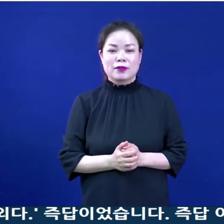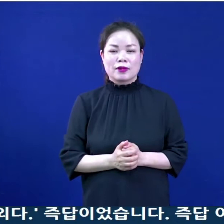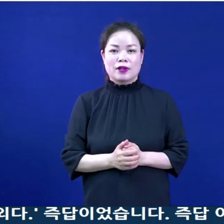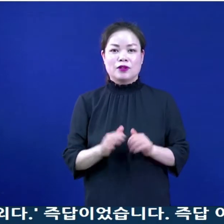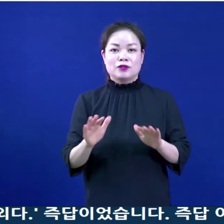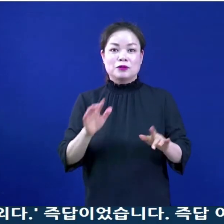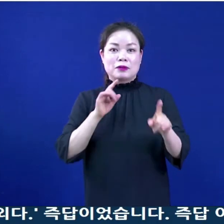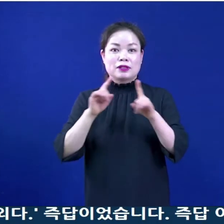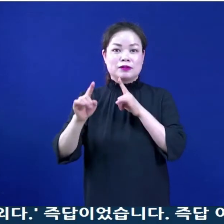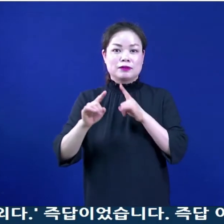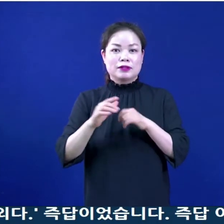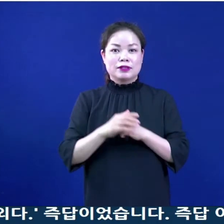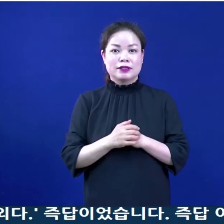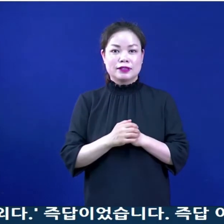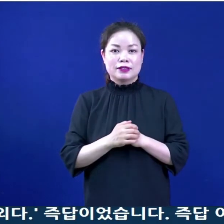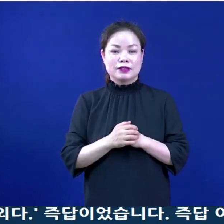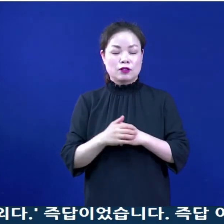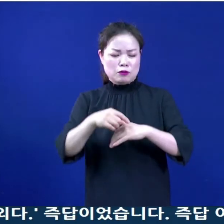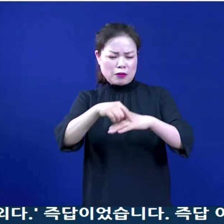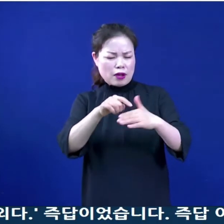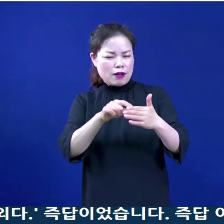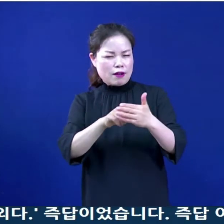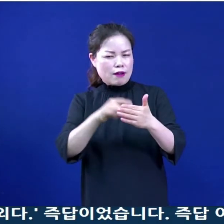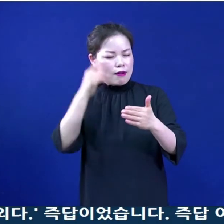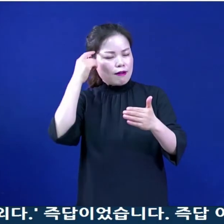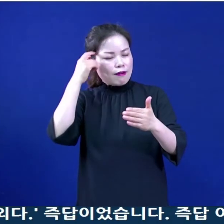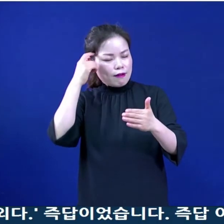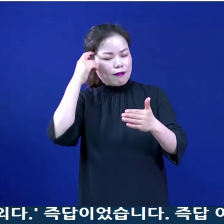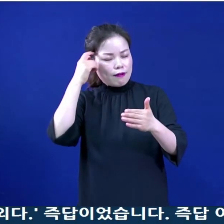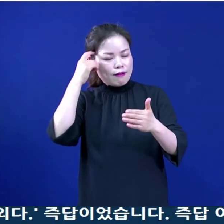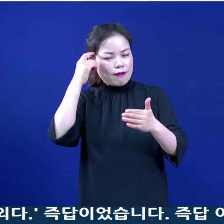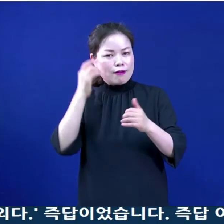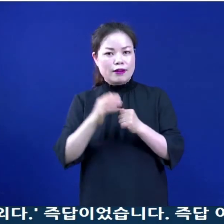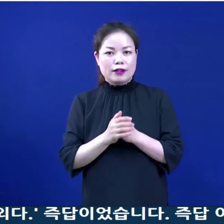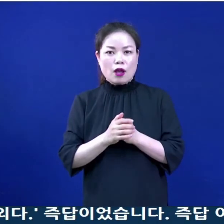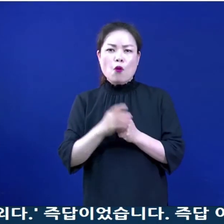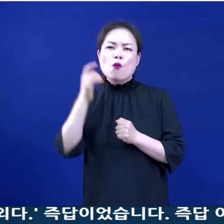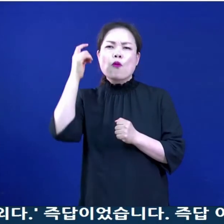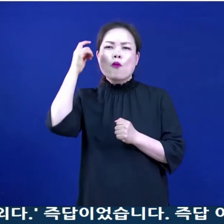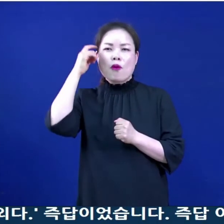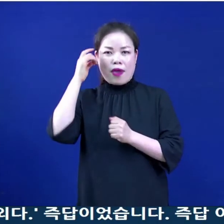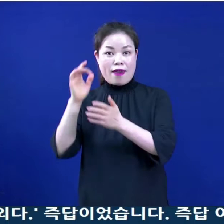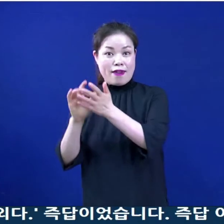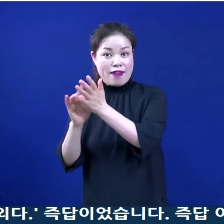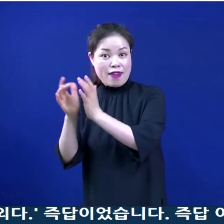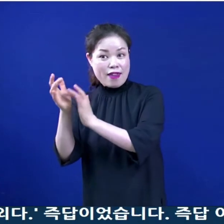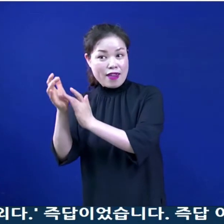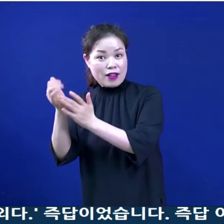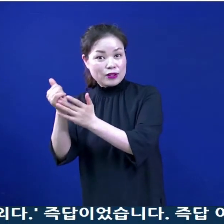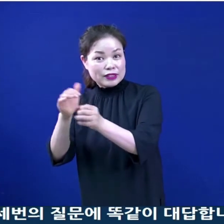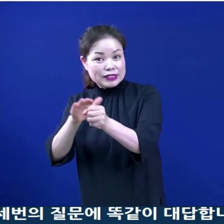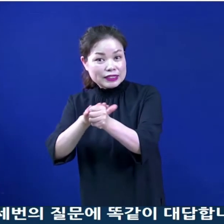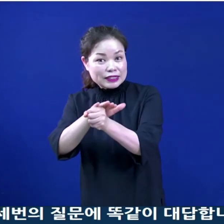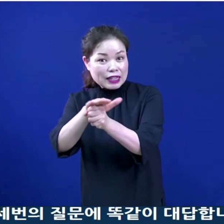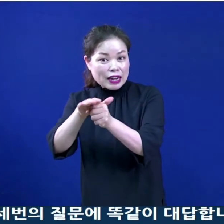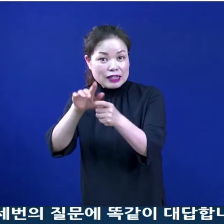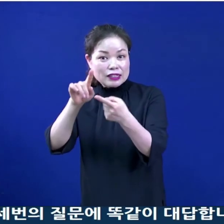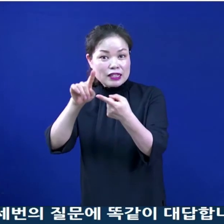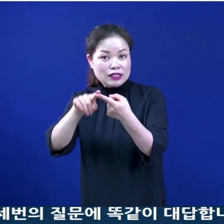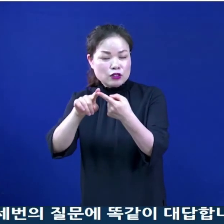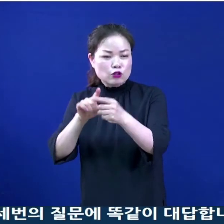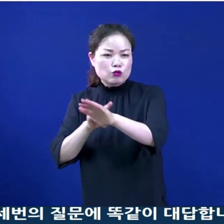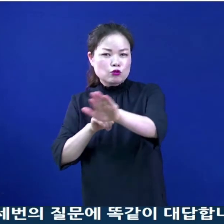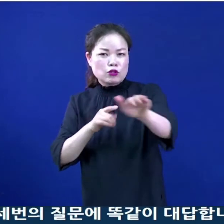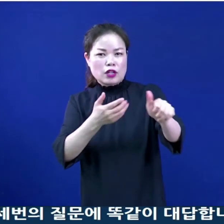우리가 오늘 이 말씀을 쭉 우리 마음속에 담아가면서 먼저 왜 예수님은 사랑이라는 것을